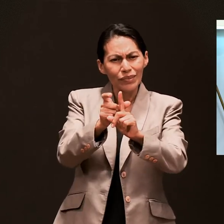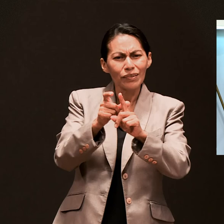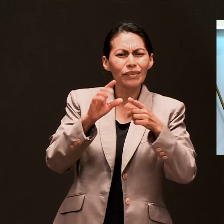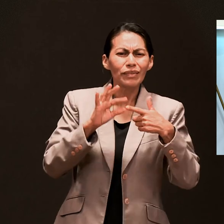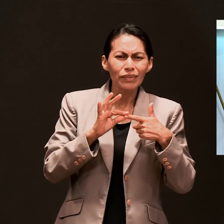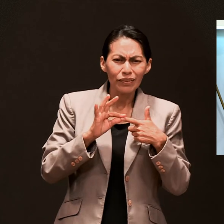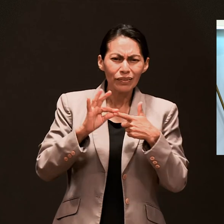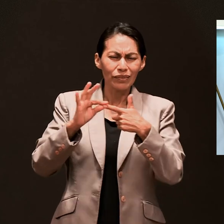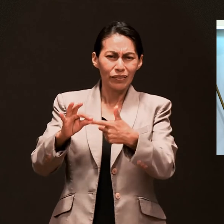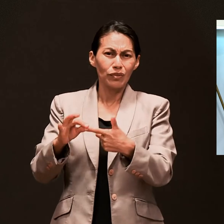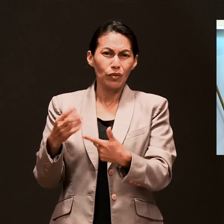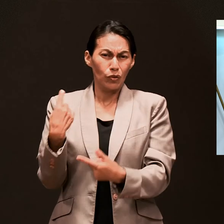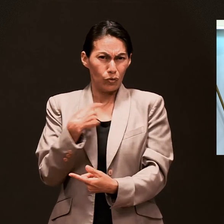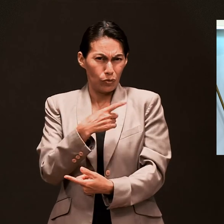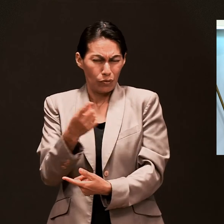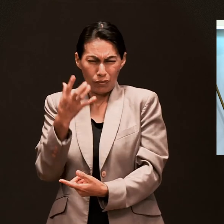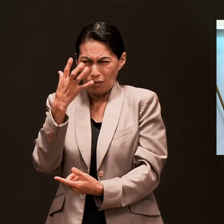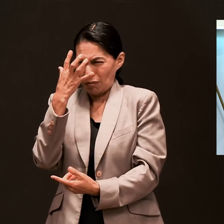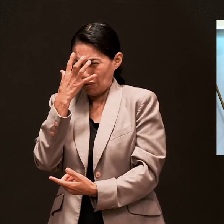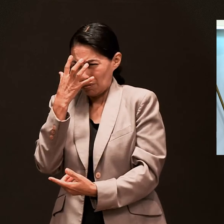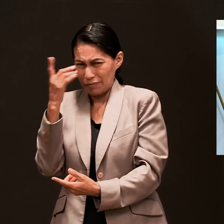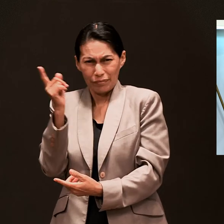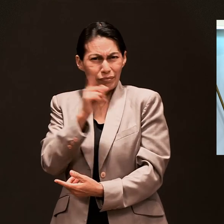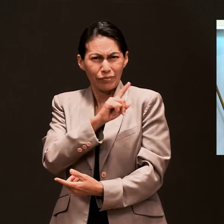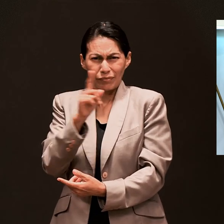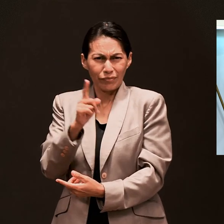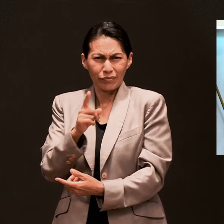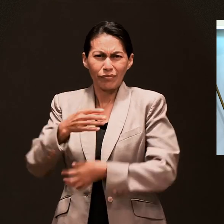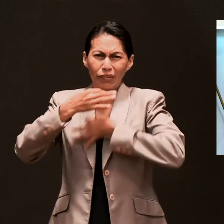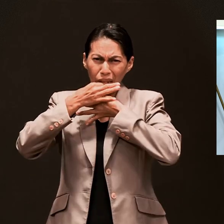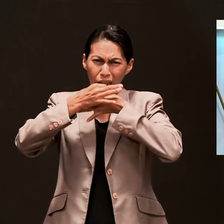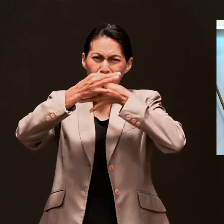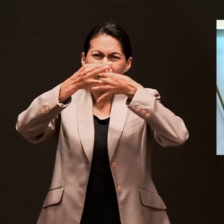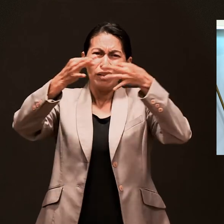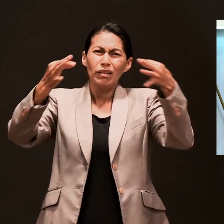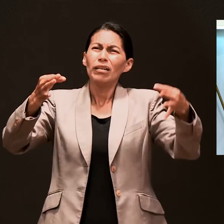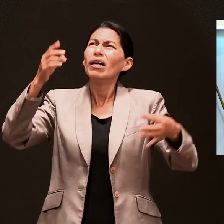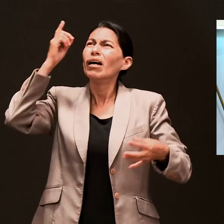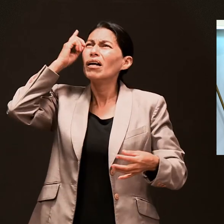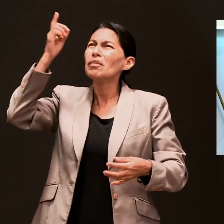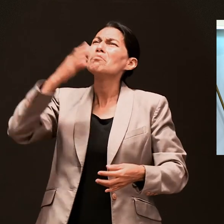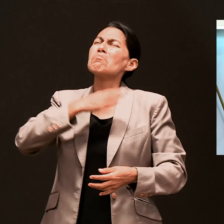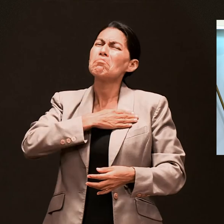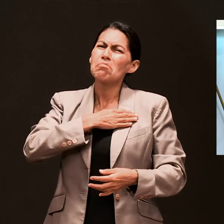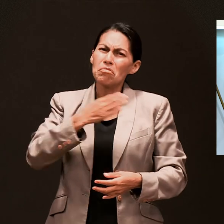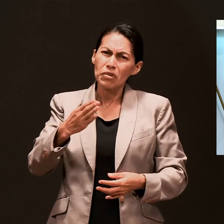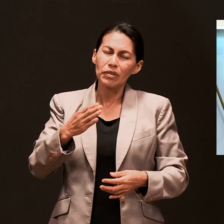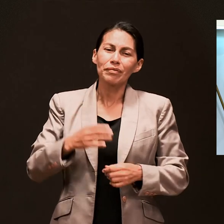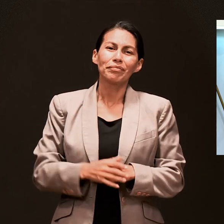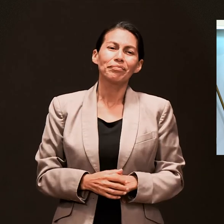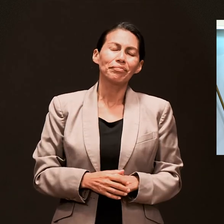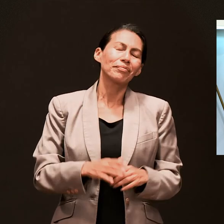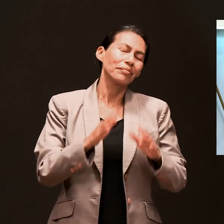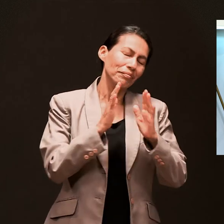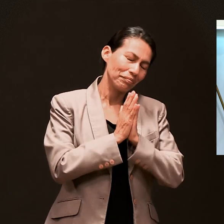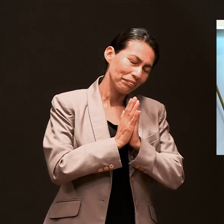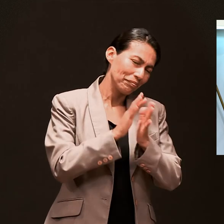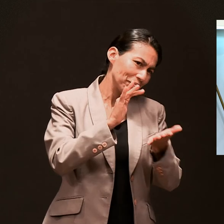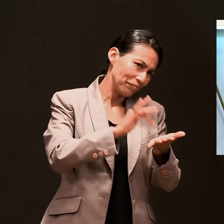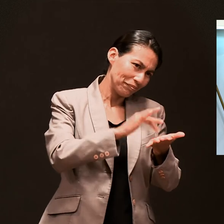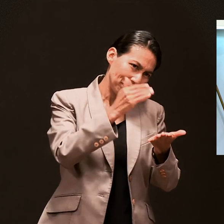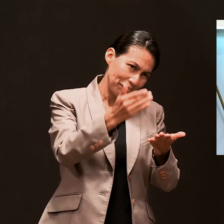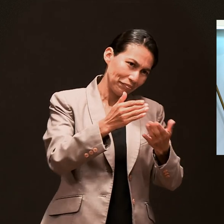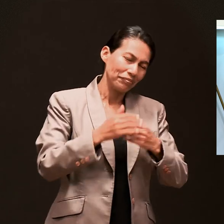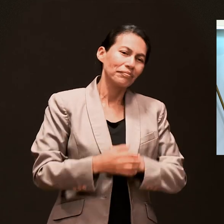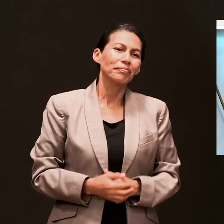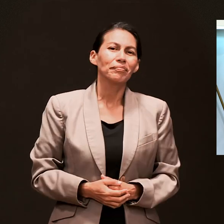presencia de su protección de su dirección no avergonzarnos declarar al mundo cuán